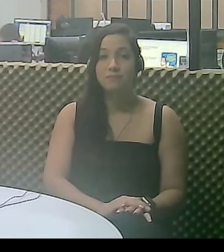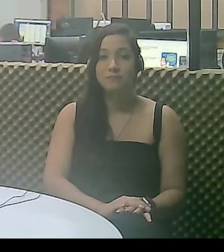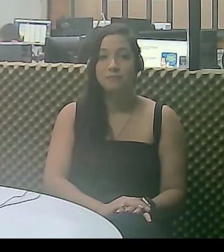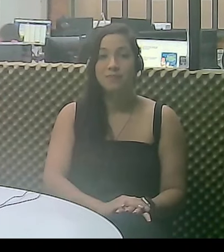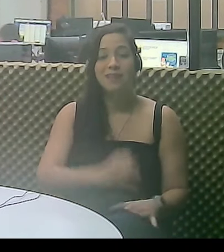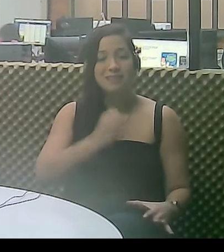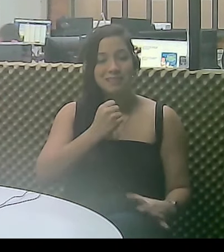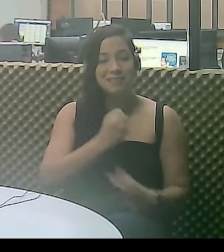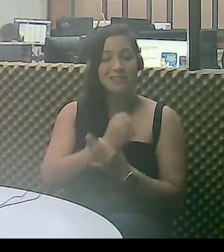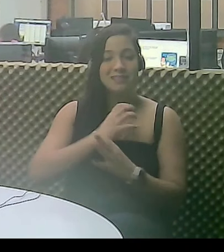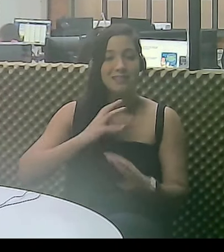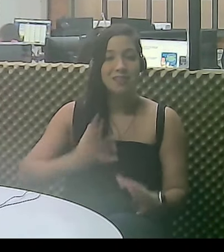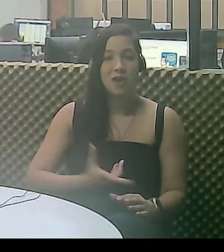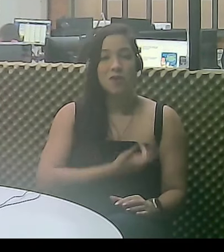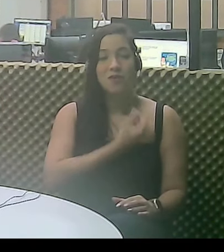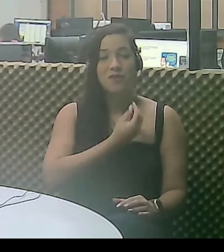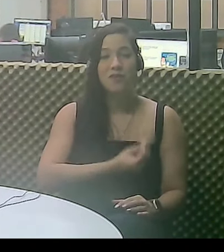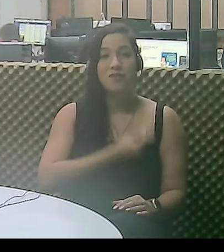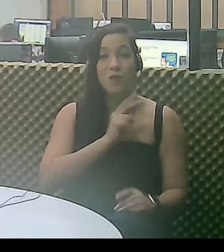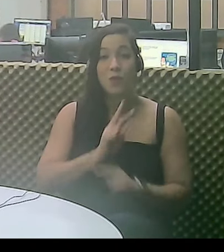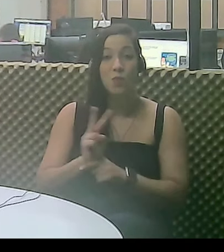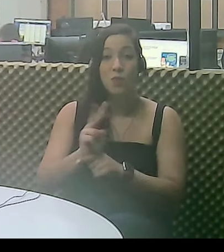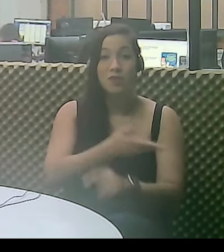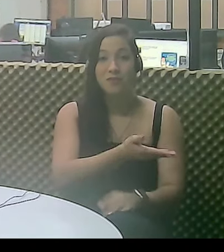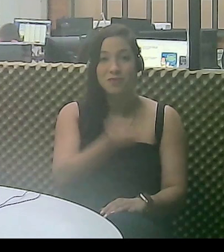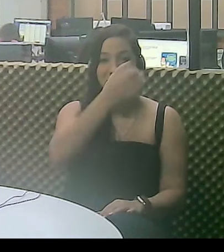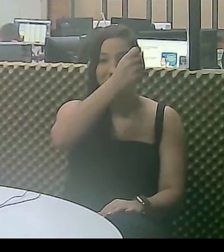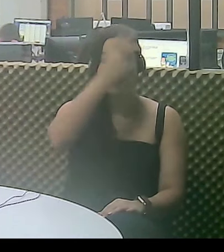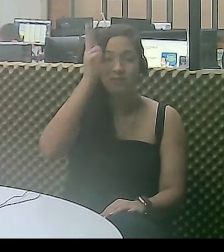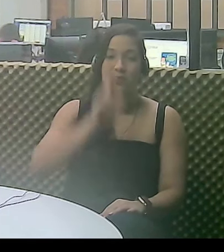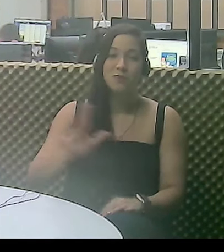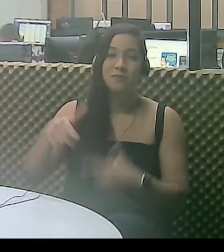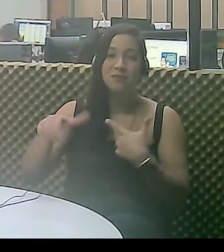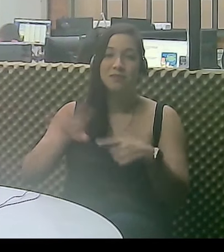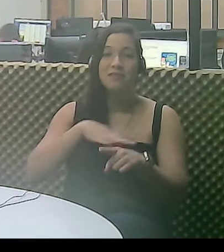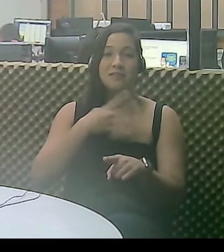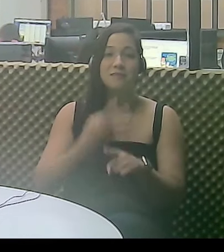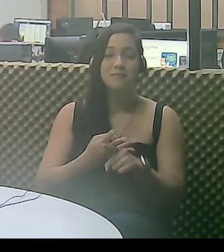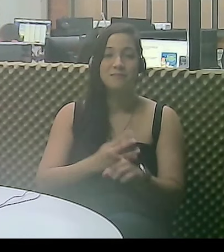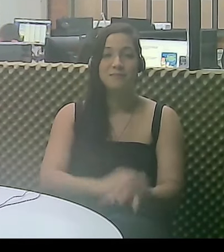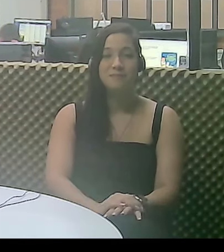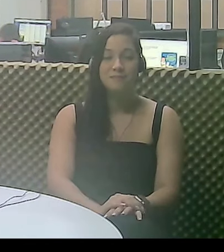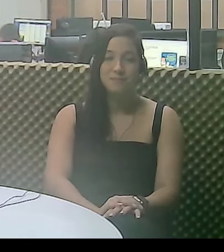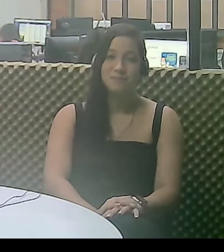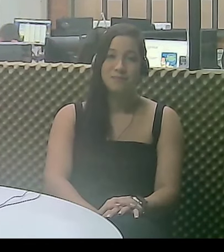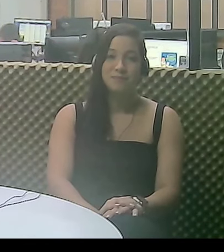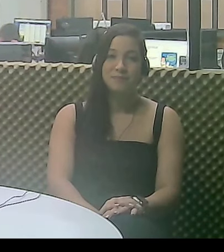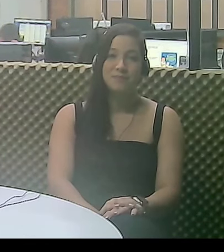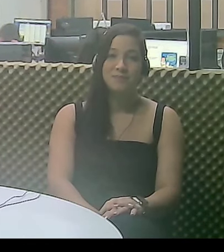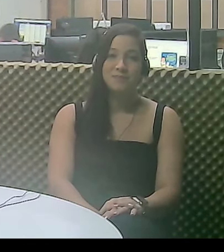para salvar vidas e cuidar bem de você. Prefeitura de Uberlândia.